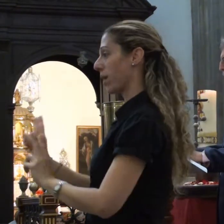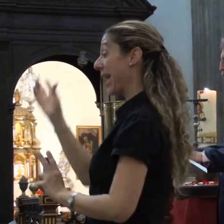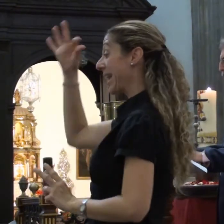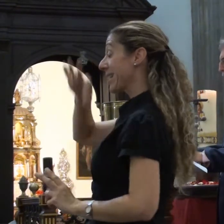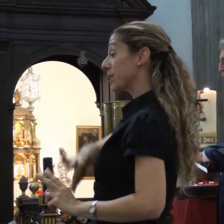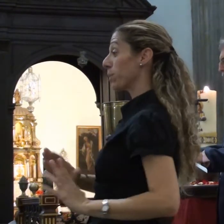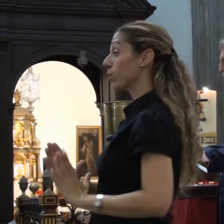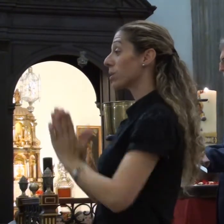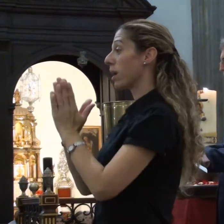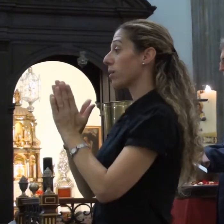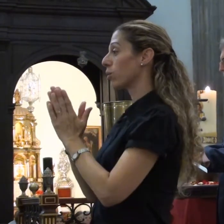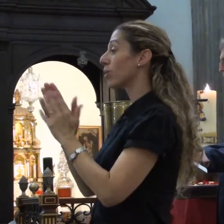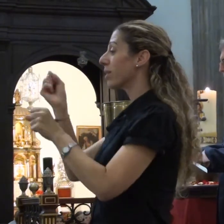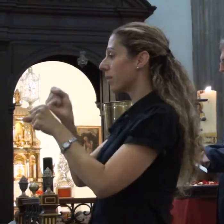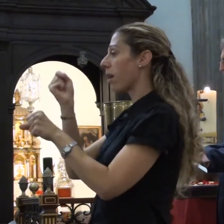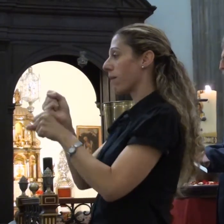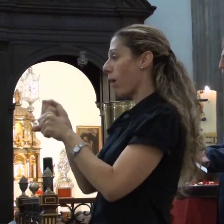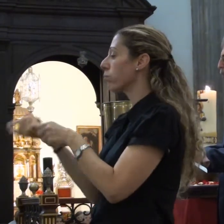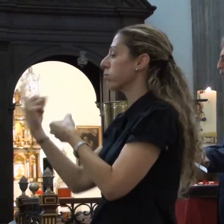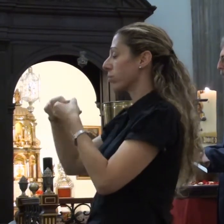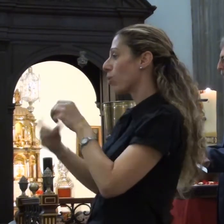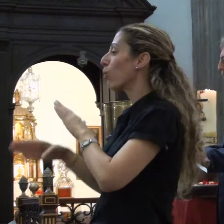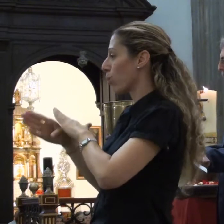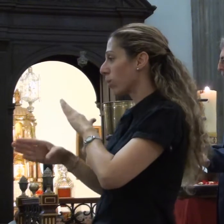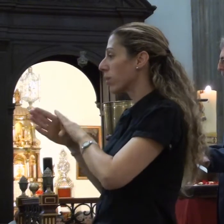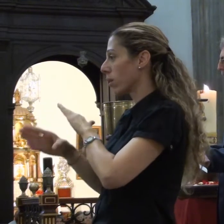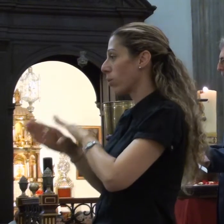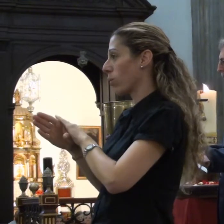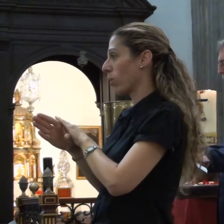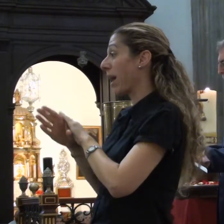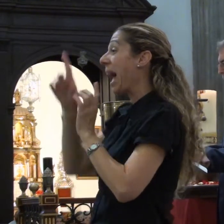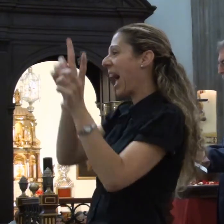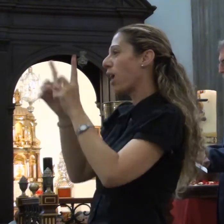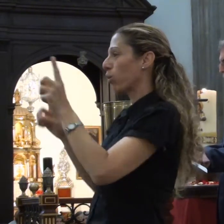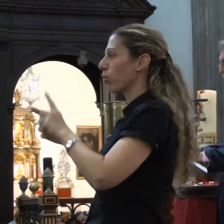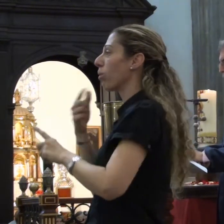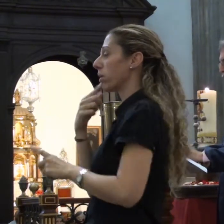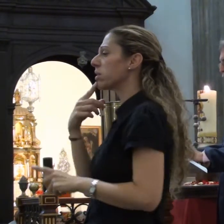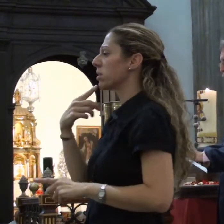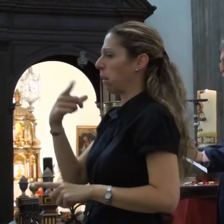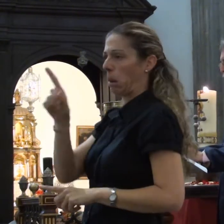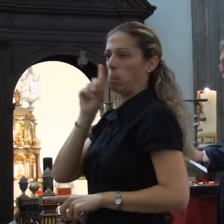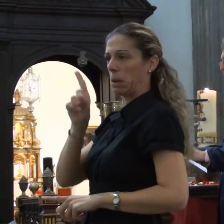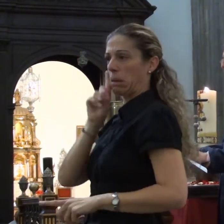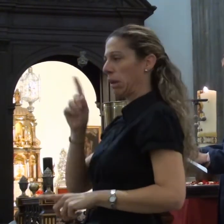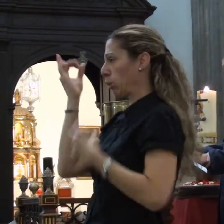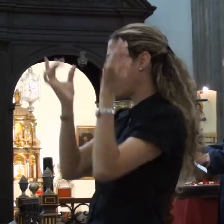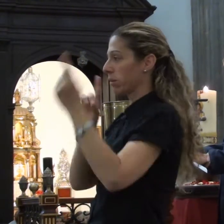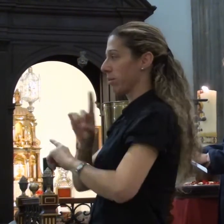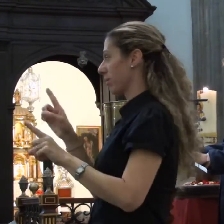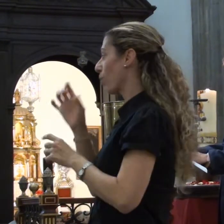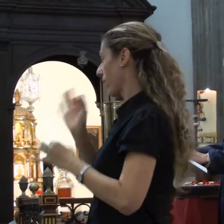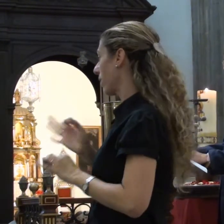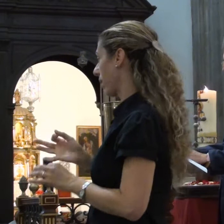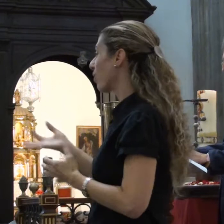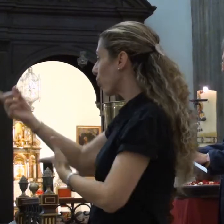continúa su acción en ella aunque alguno se empeñe de algo por eso hoy es también